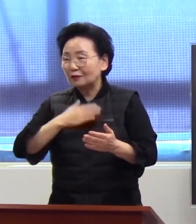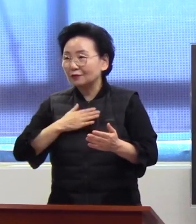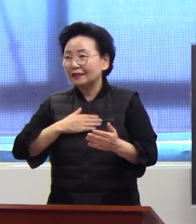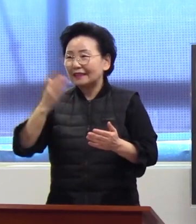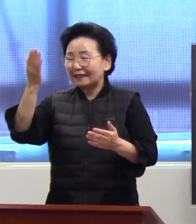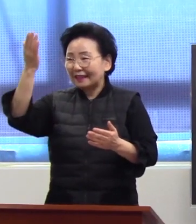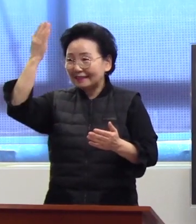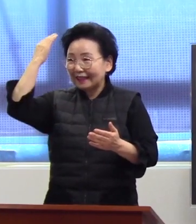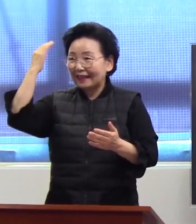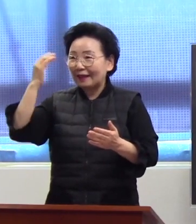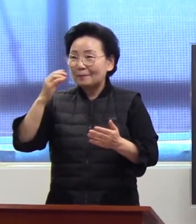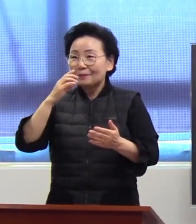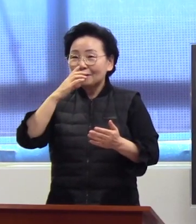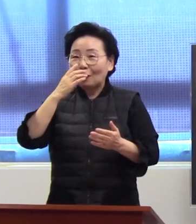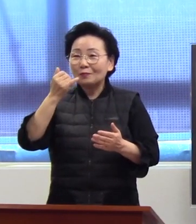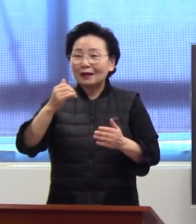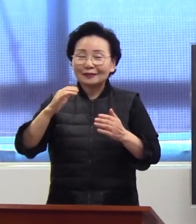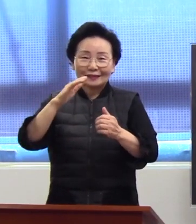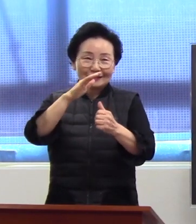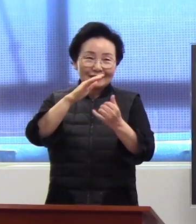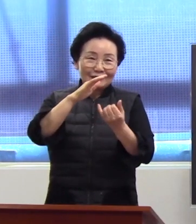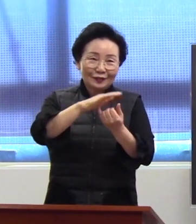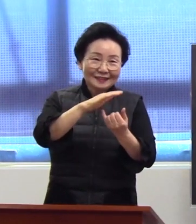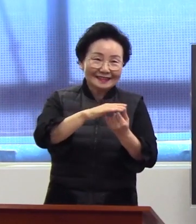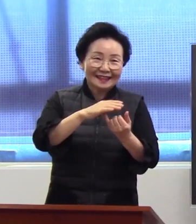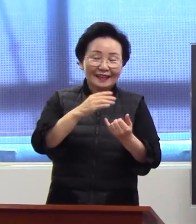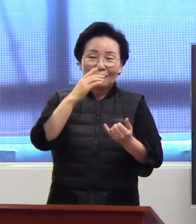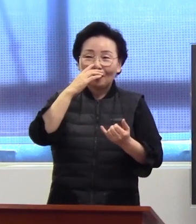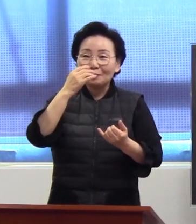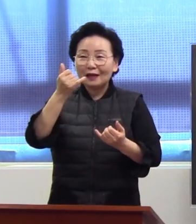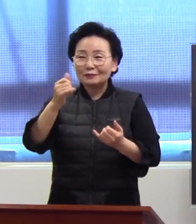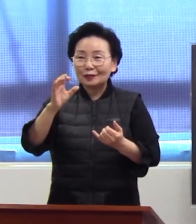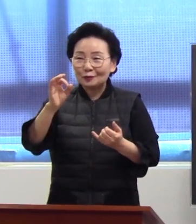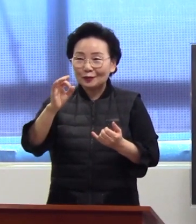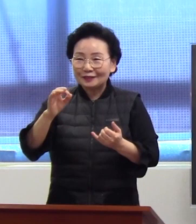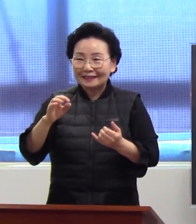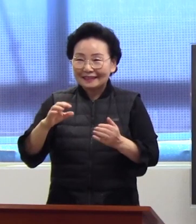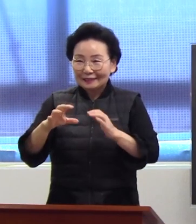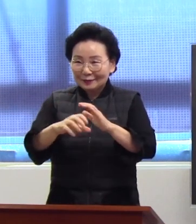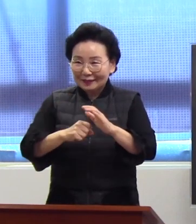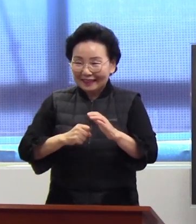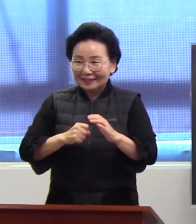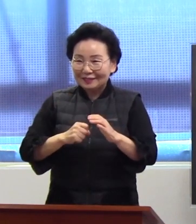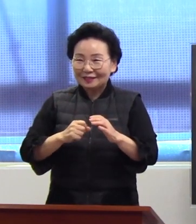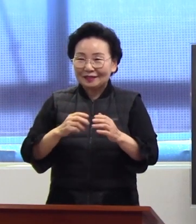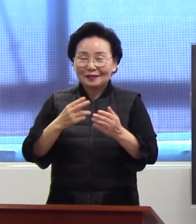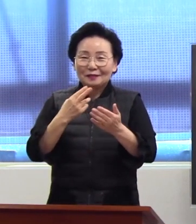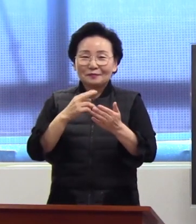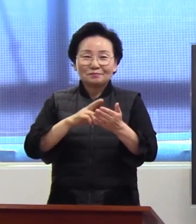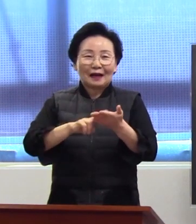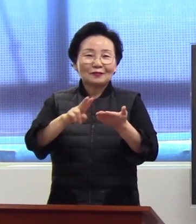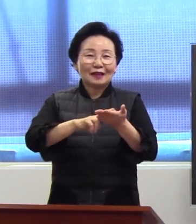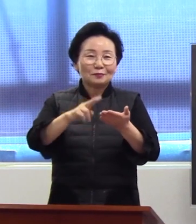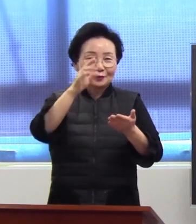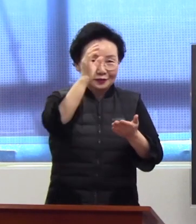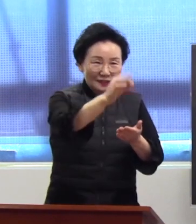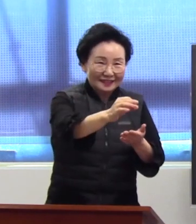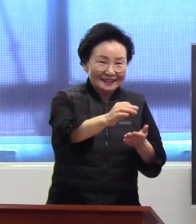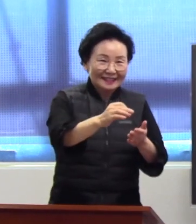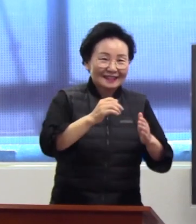나도 옛날에 엄마 아버지 어릴 때 엄마 아버지 돈 훔쳐가지고 만화 보러